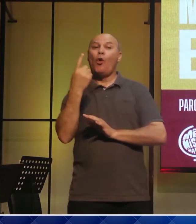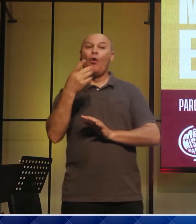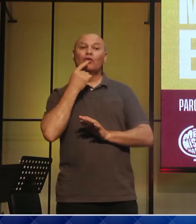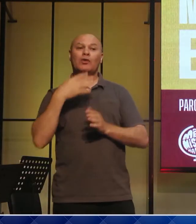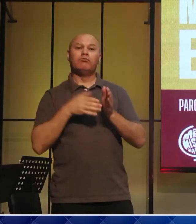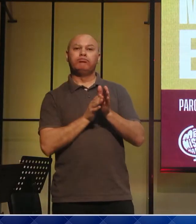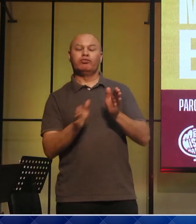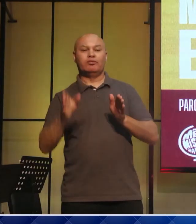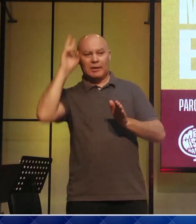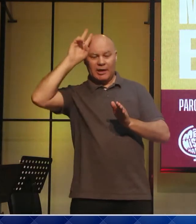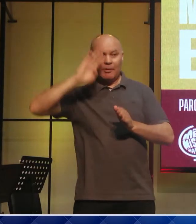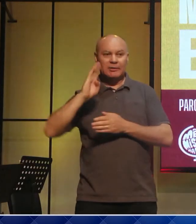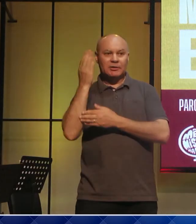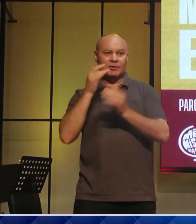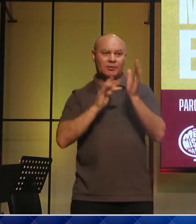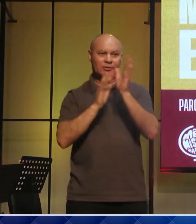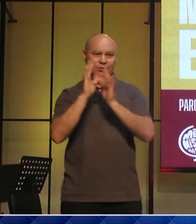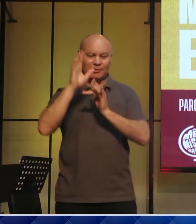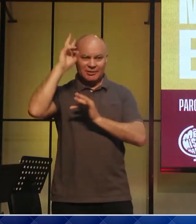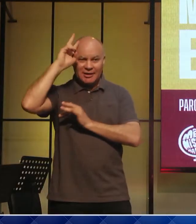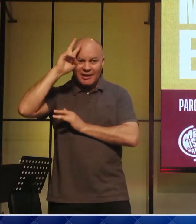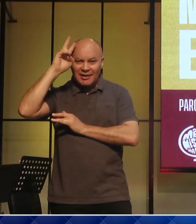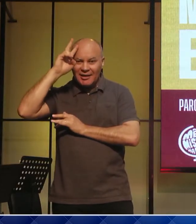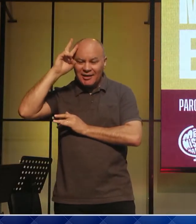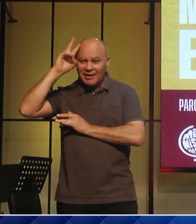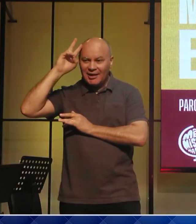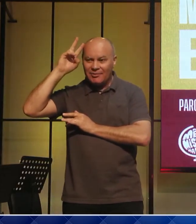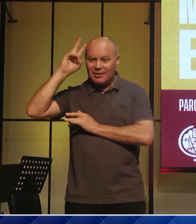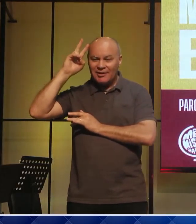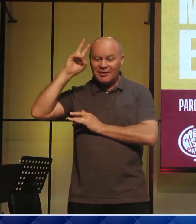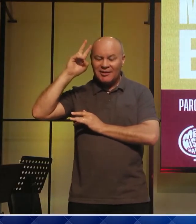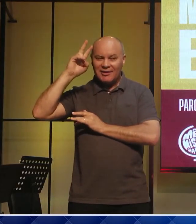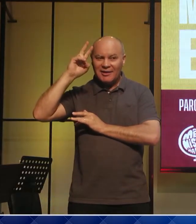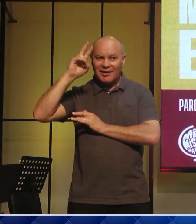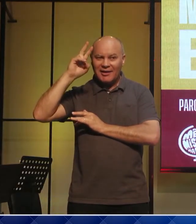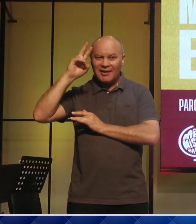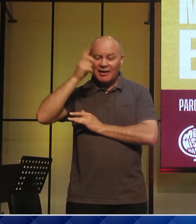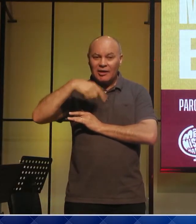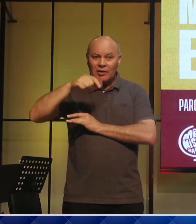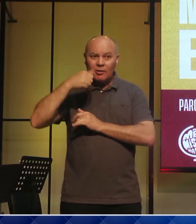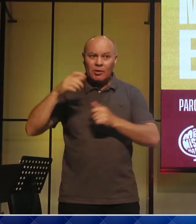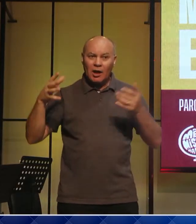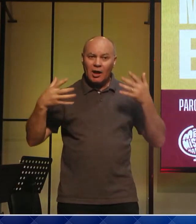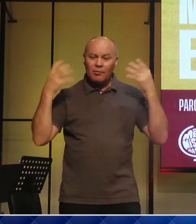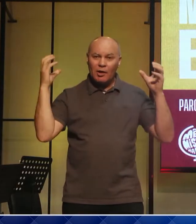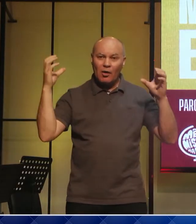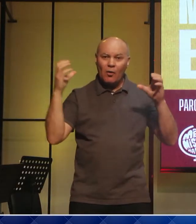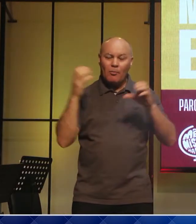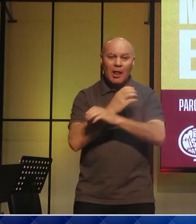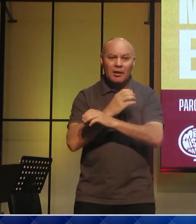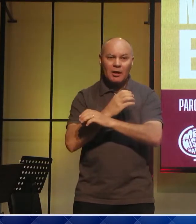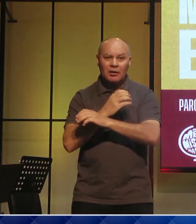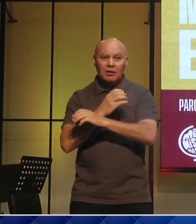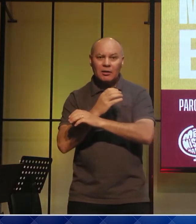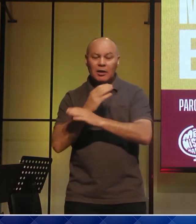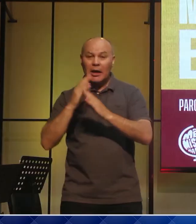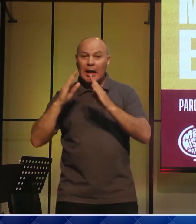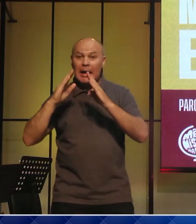que eles tenham a minha alegria completa em si mesmos. Igreja não é lugar de murmurador,